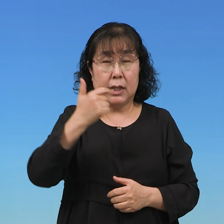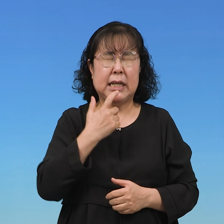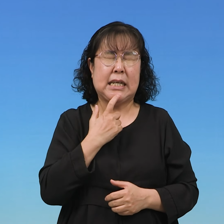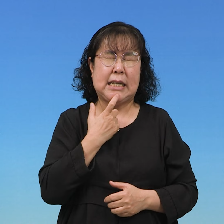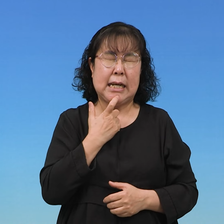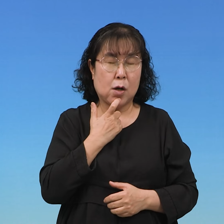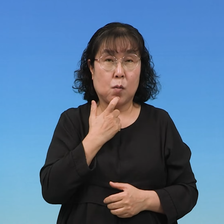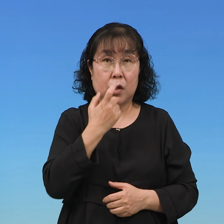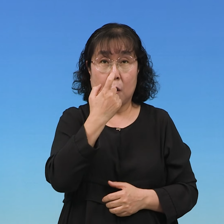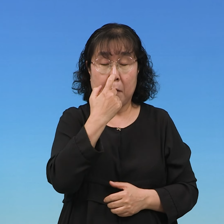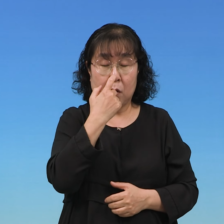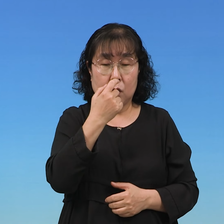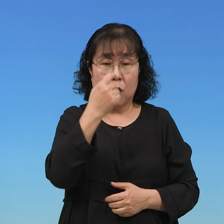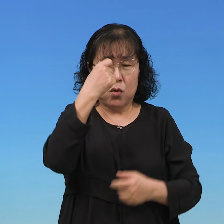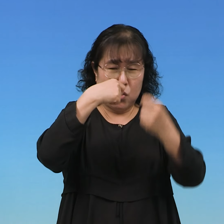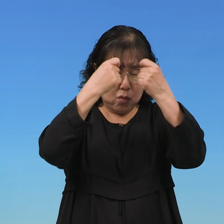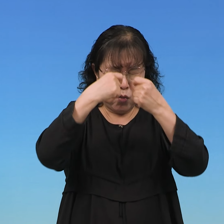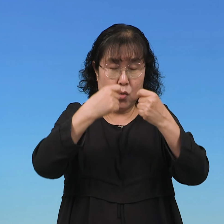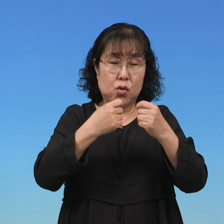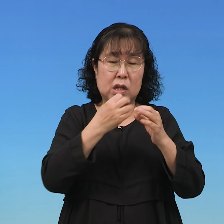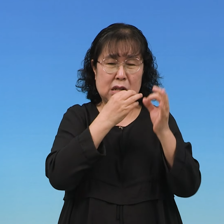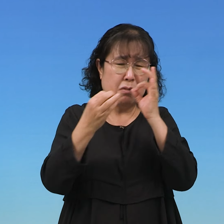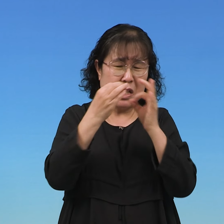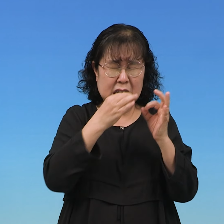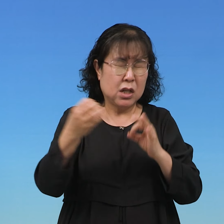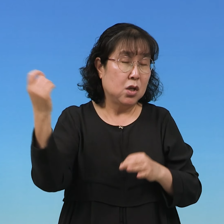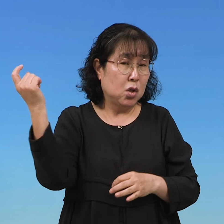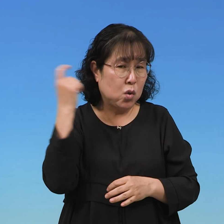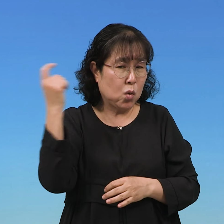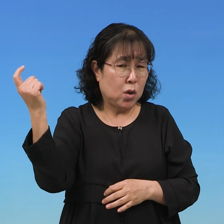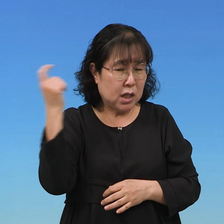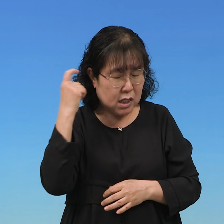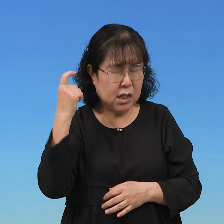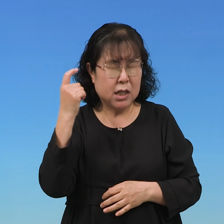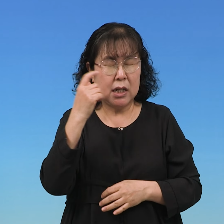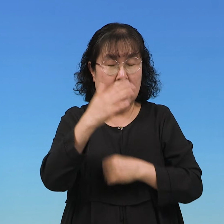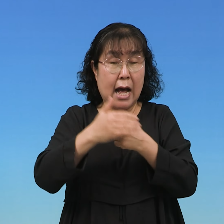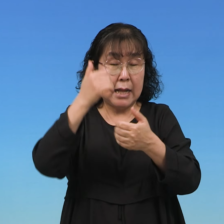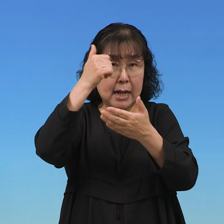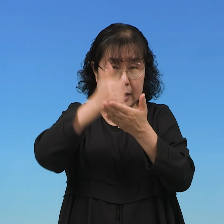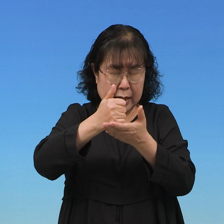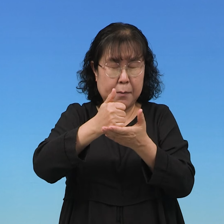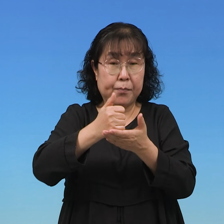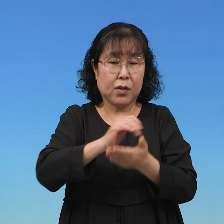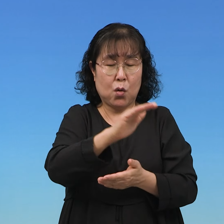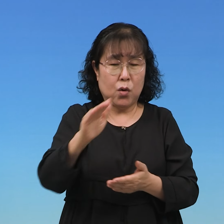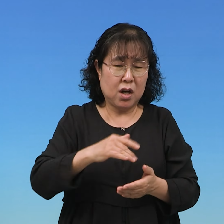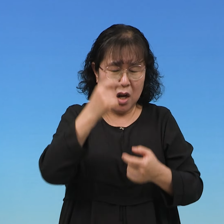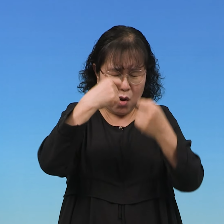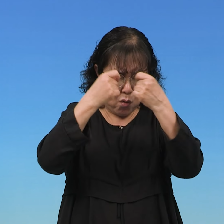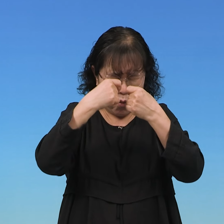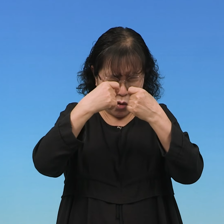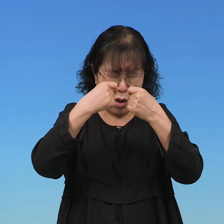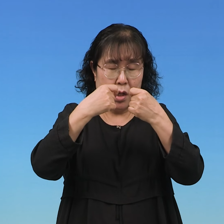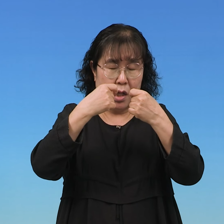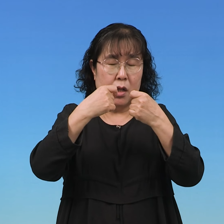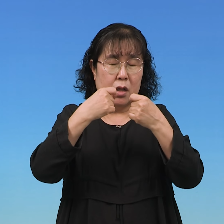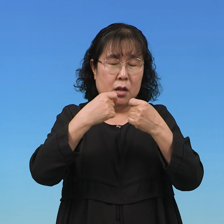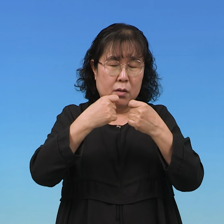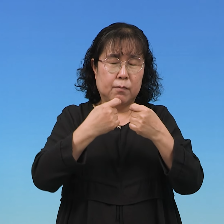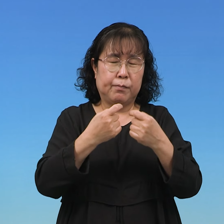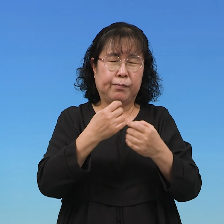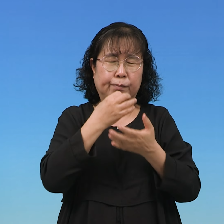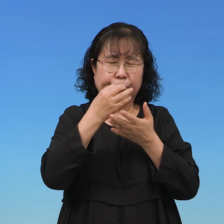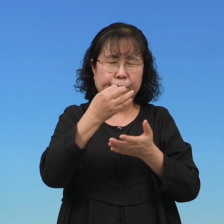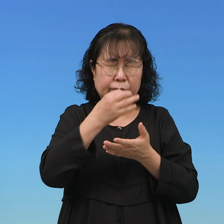야곱에게서 배우는 건 우는 소리를 들으시는 하나님, 기도만 들으시는 것이 아니라 우리들의 우는 소리로 들으시는